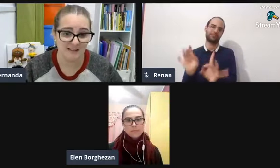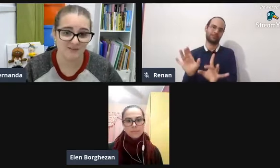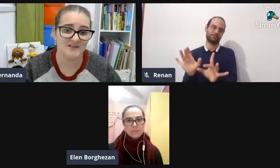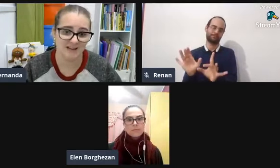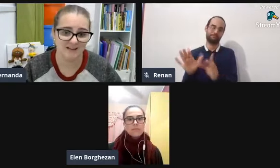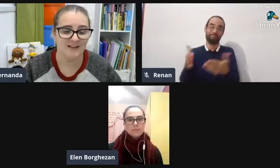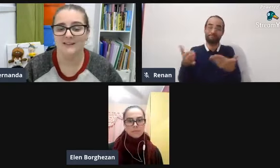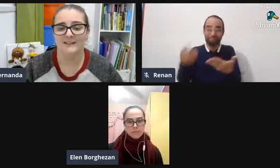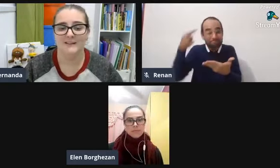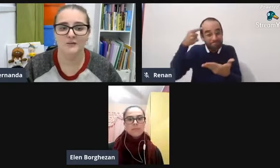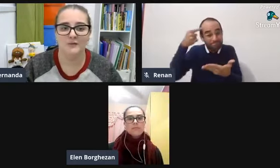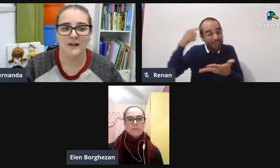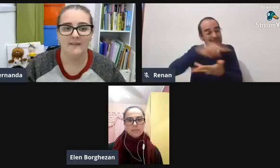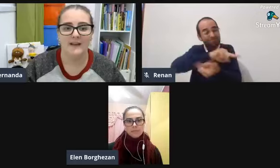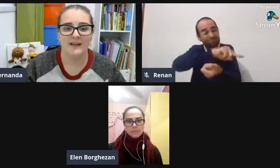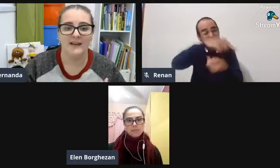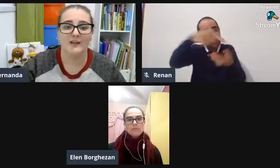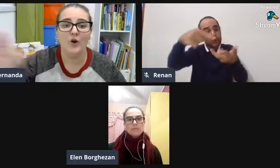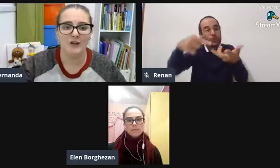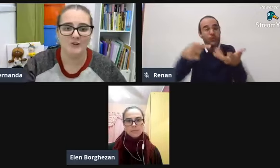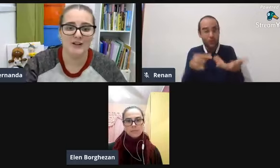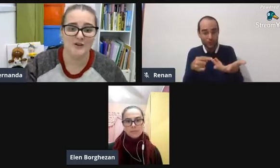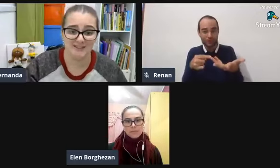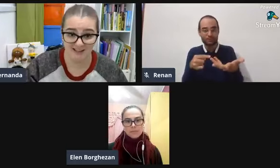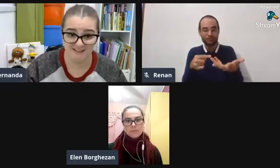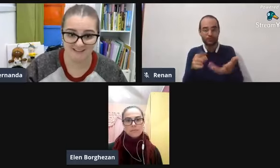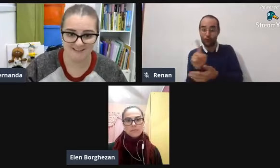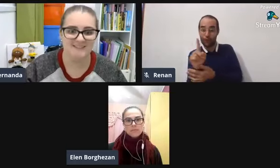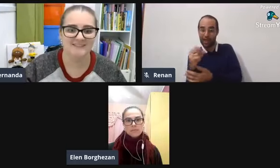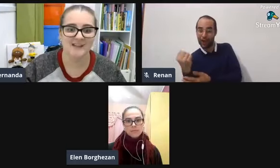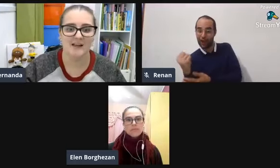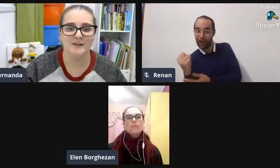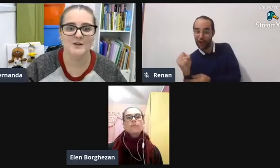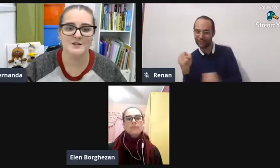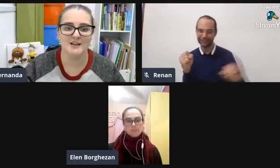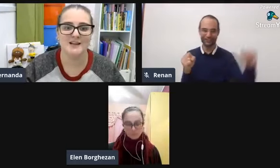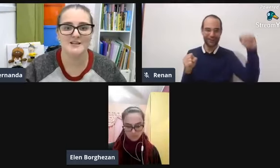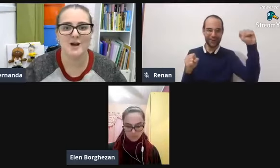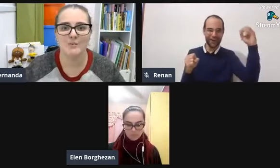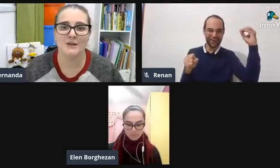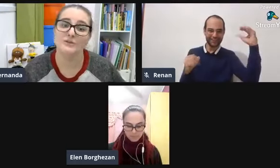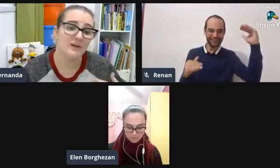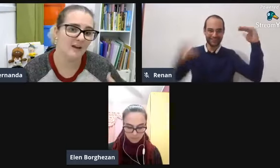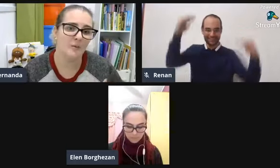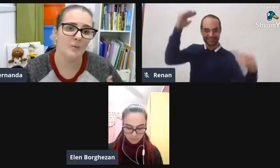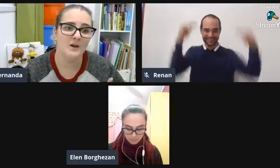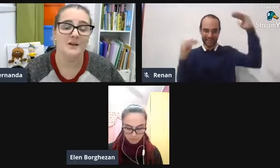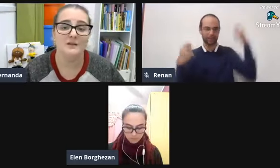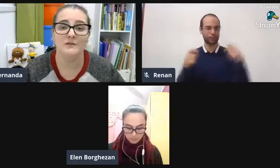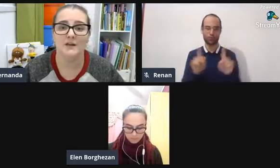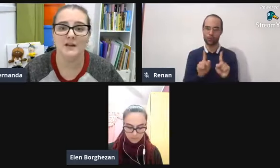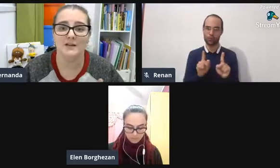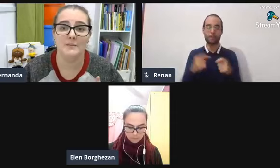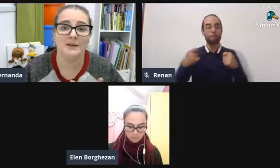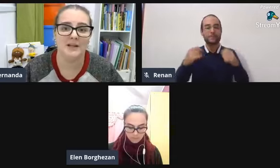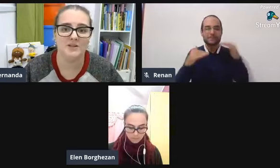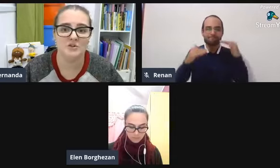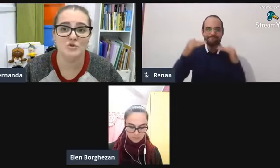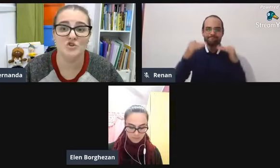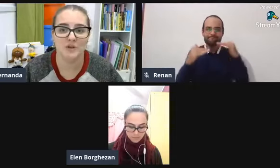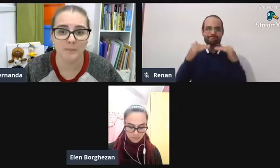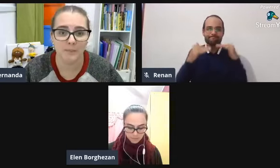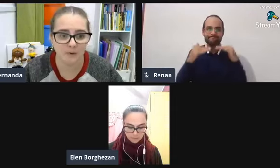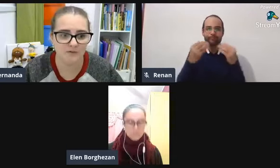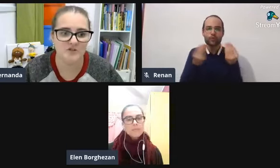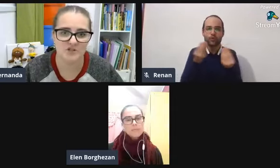vários aspectos, né? Então, nem 8, nem 80, né? Então, a gente tem que achar um meio termo e ver,